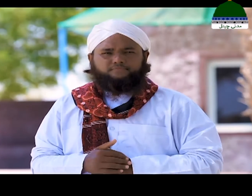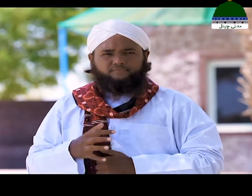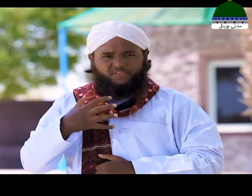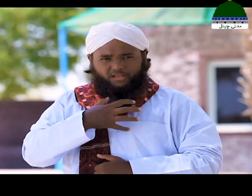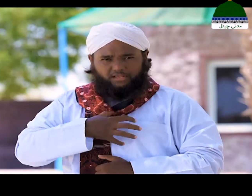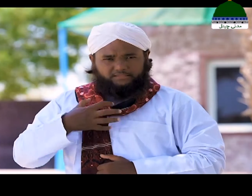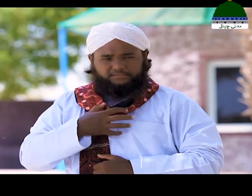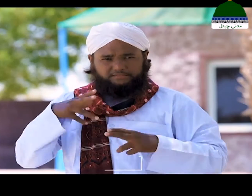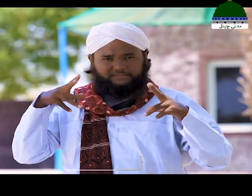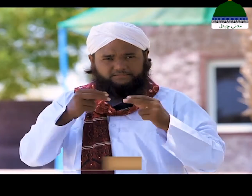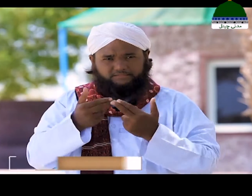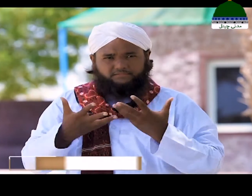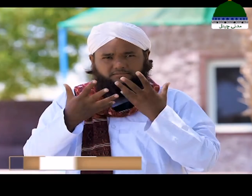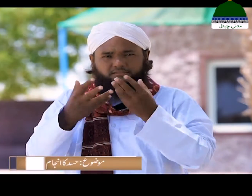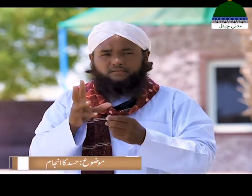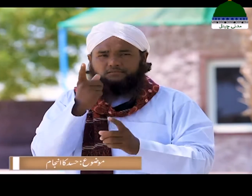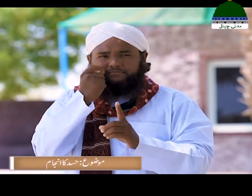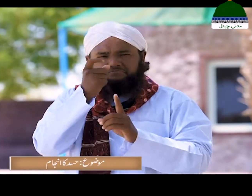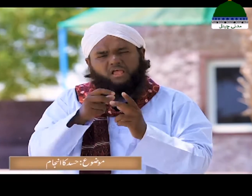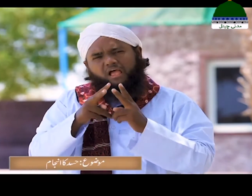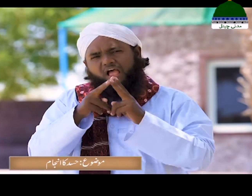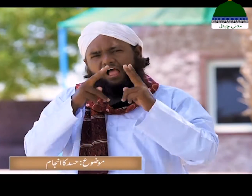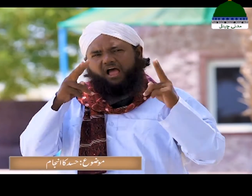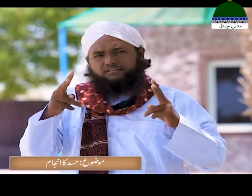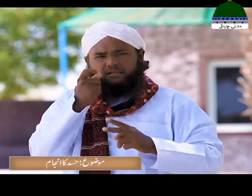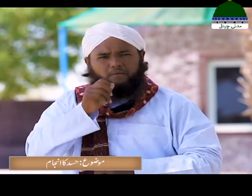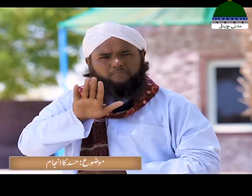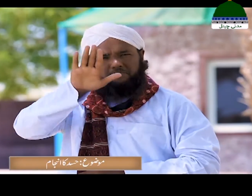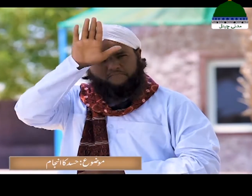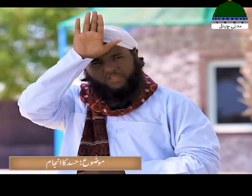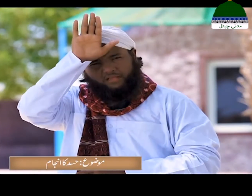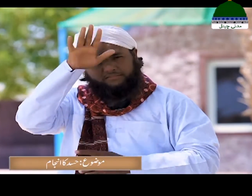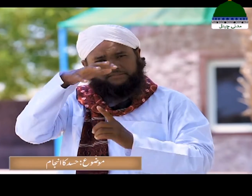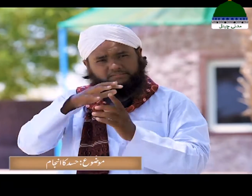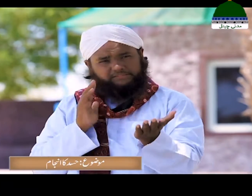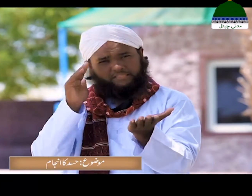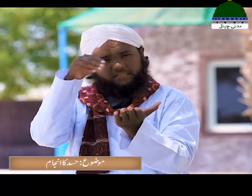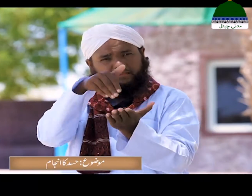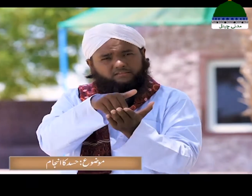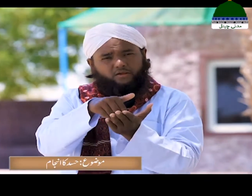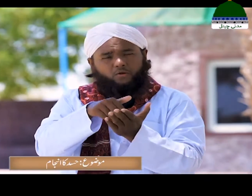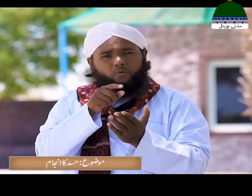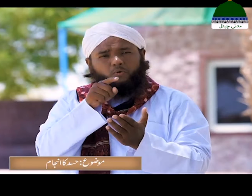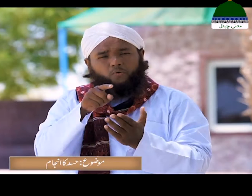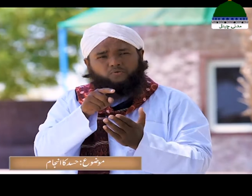کا انجام۔ ایک شخص کی عادت تھی کہ وہ بادشاہوں کے درباروں میں جاتا اور ان کے سامنے اچھی اچھی باتیں